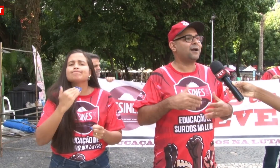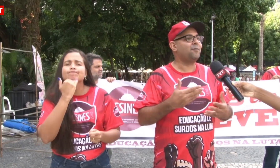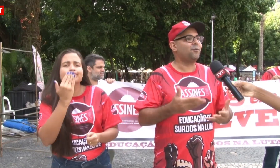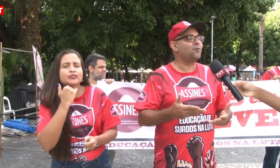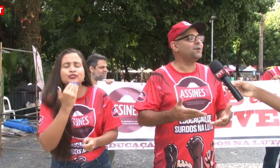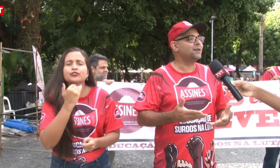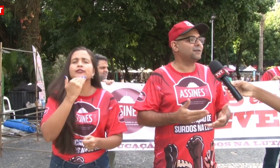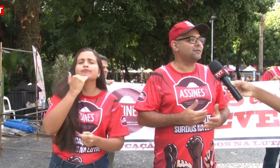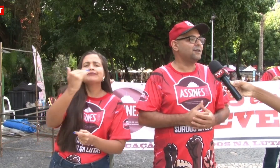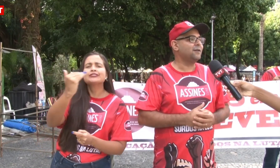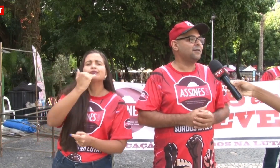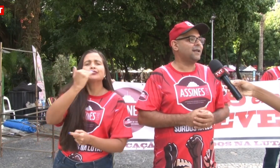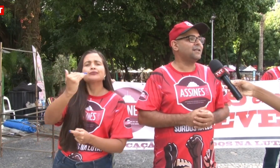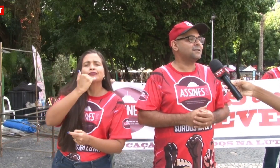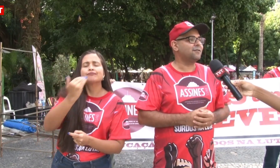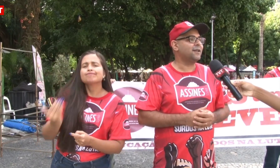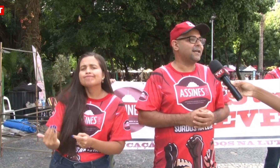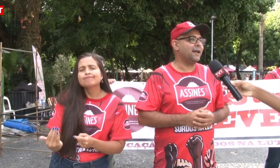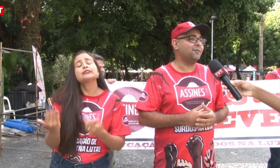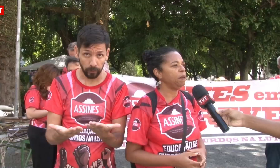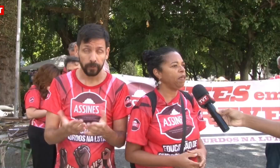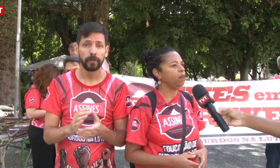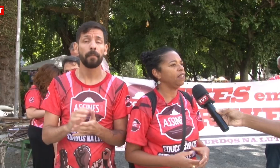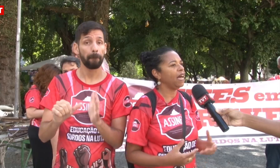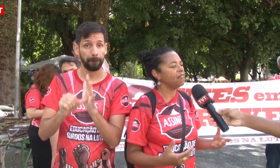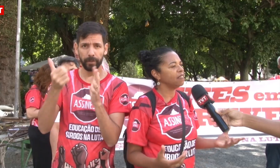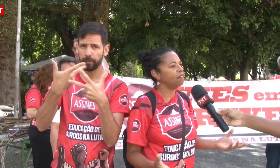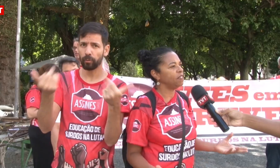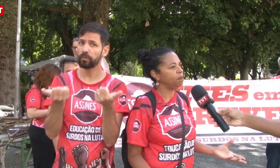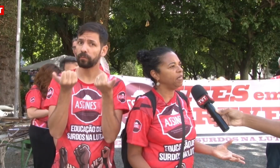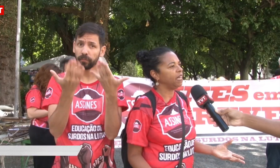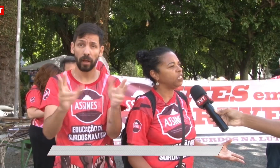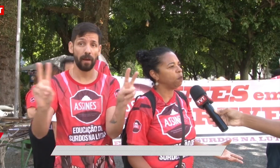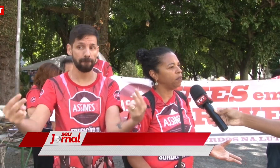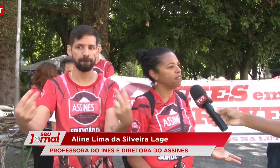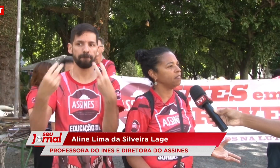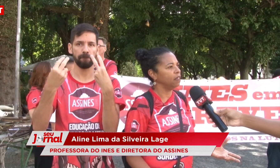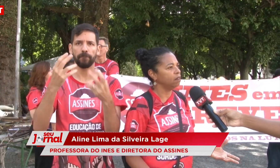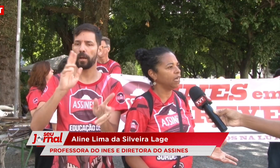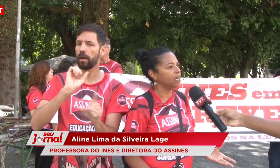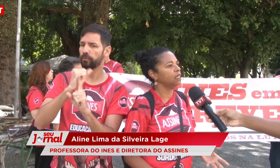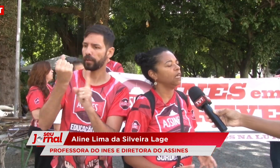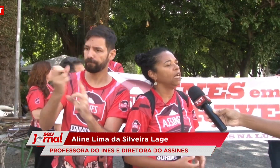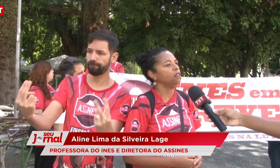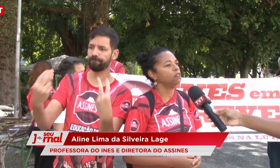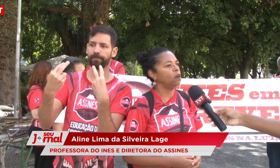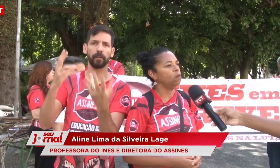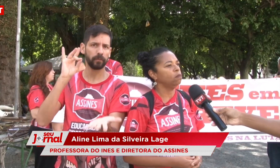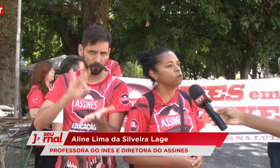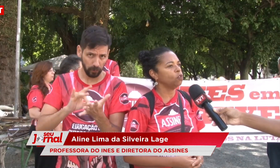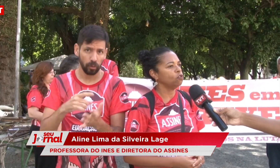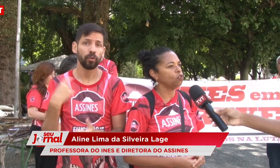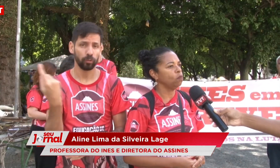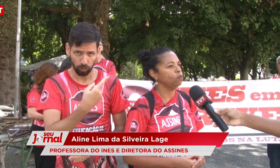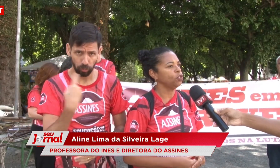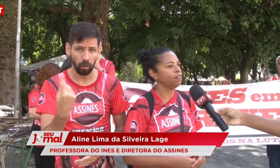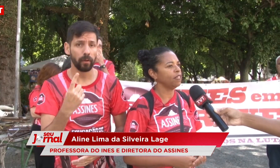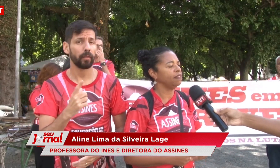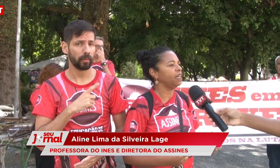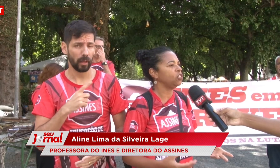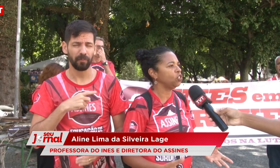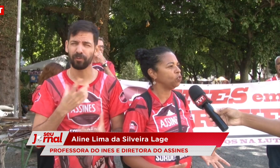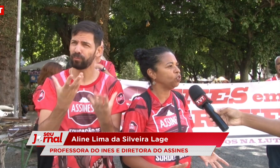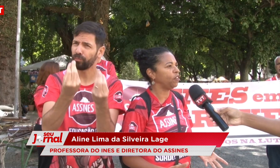Então, acabou culminando na decisão da greve. Primeiro, dá essa visibilidade à população, né? Nós